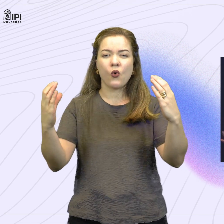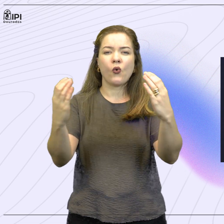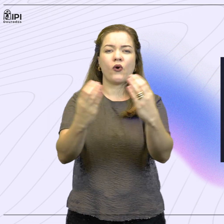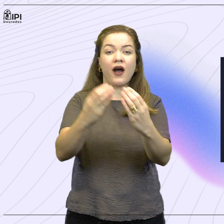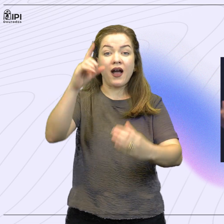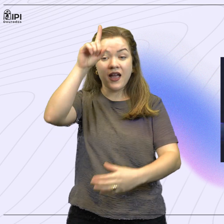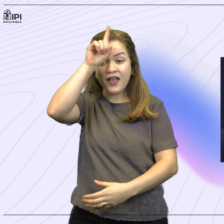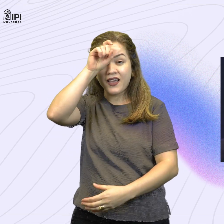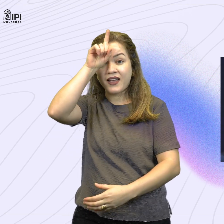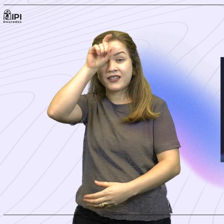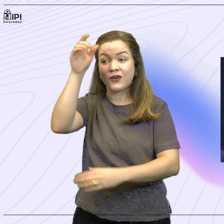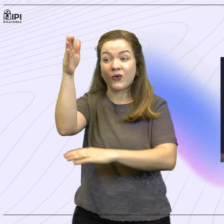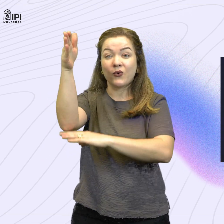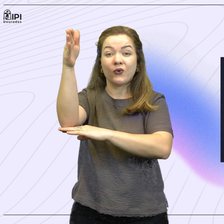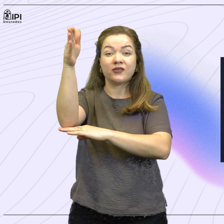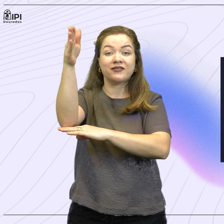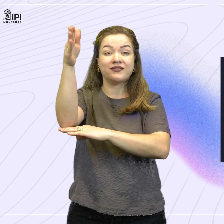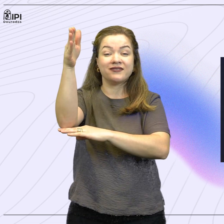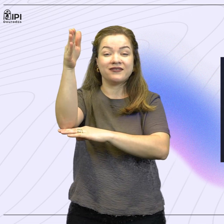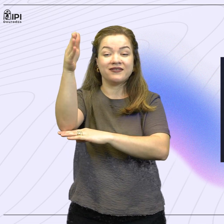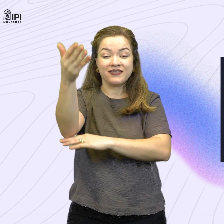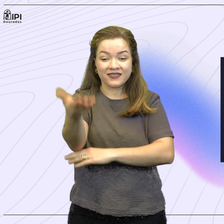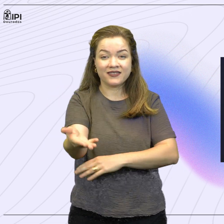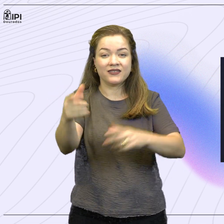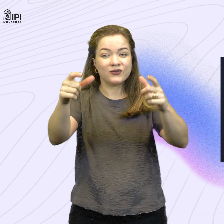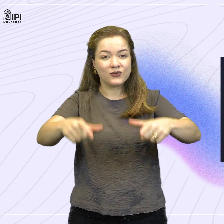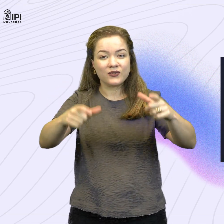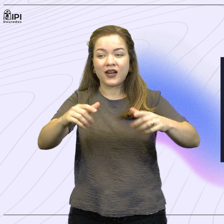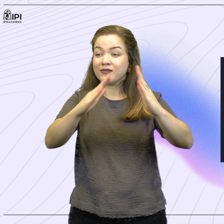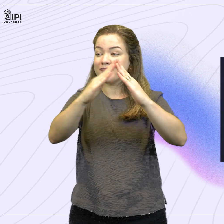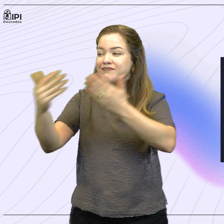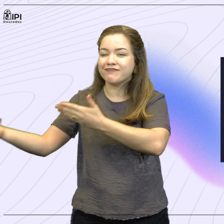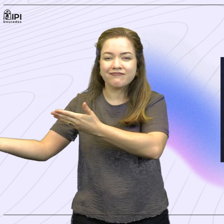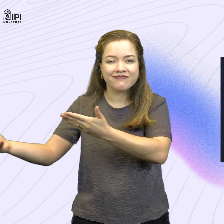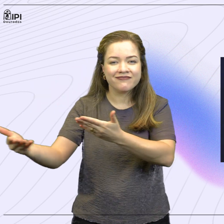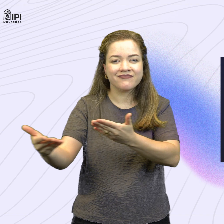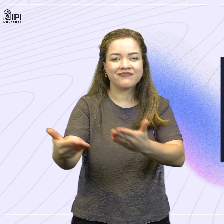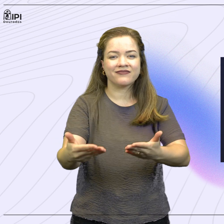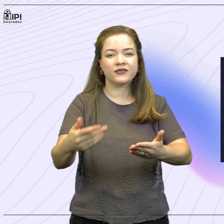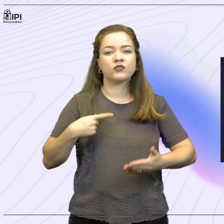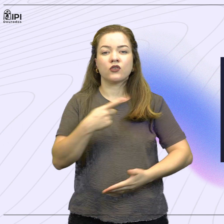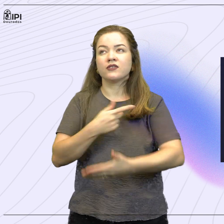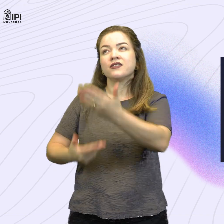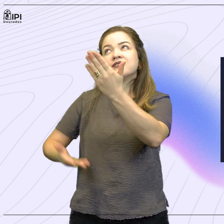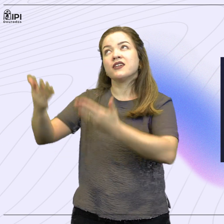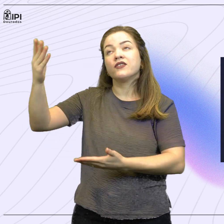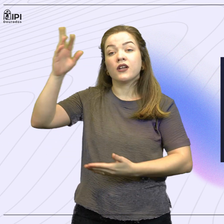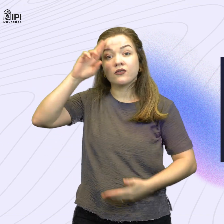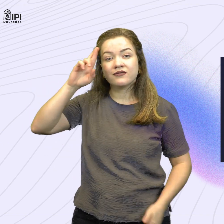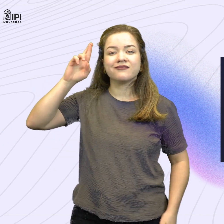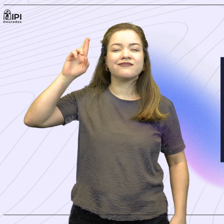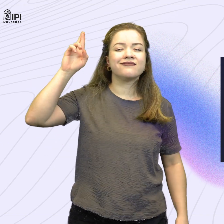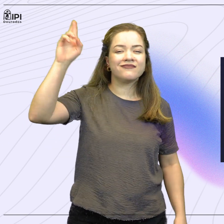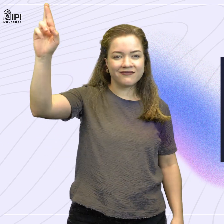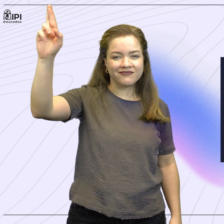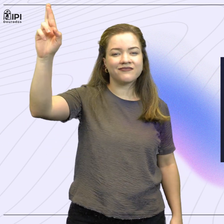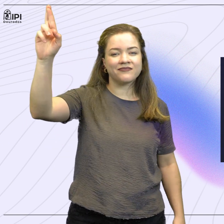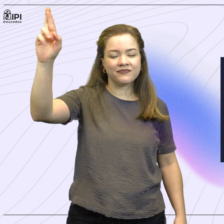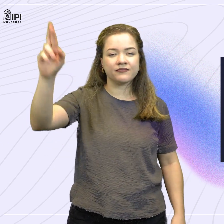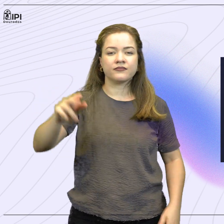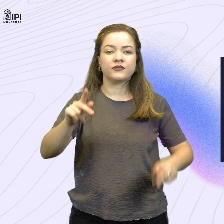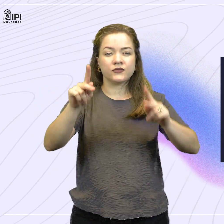hospital, nessa hospedaria, nesse lugar de hospitalidade, nós vamos servir ao Senhor. Um povo